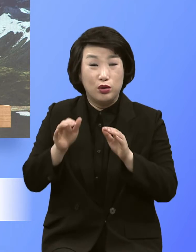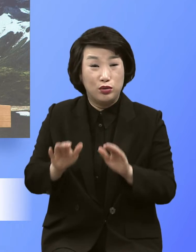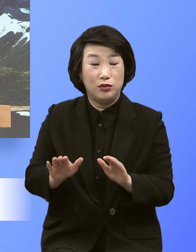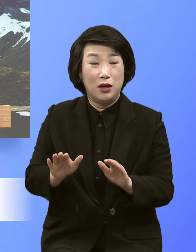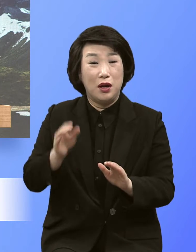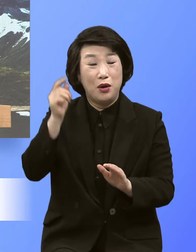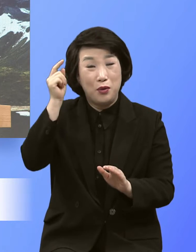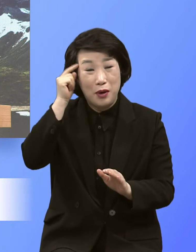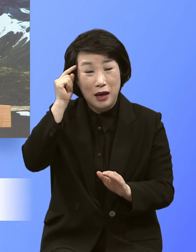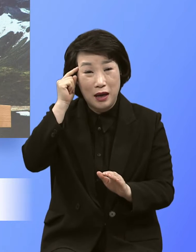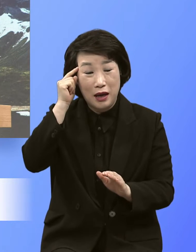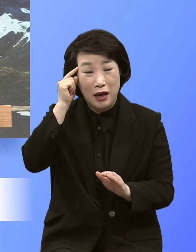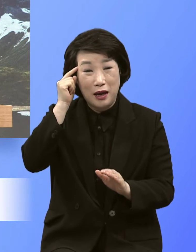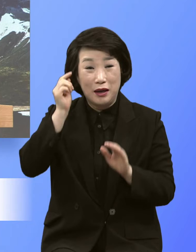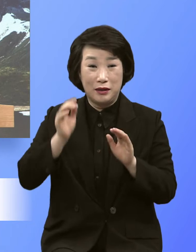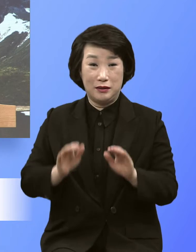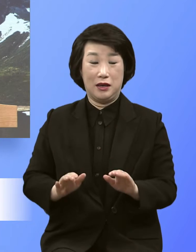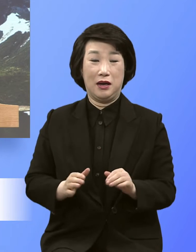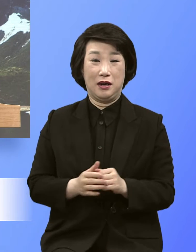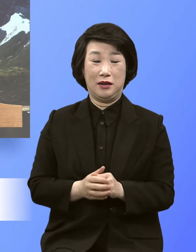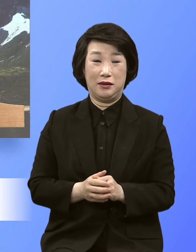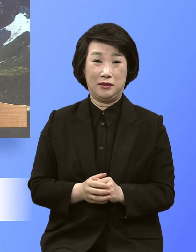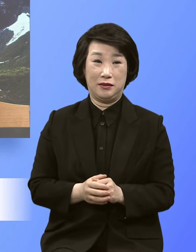불구하고 어떻게